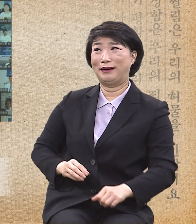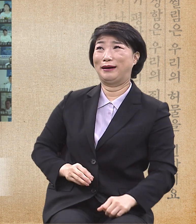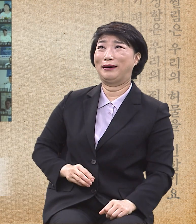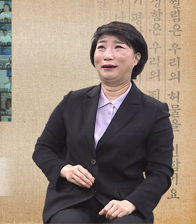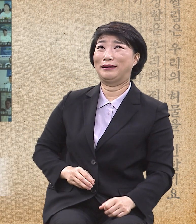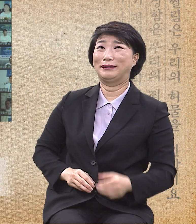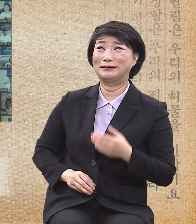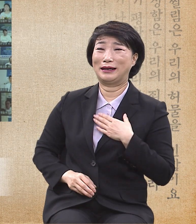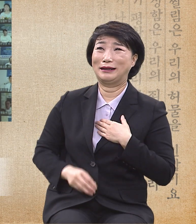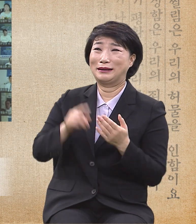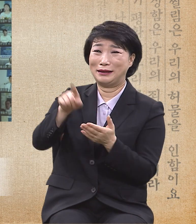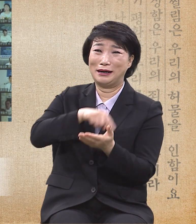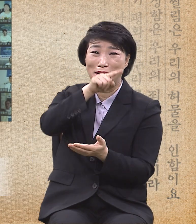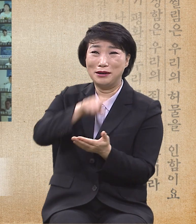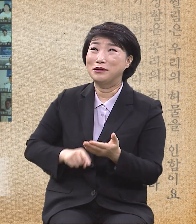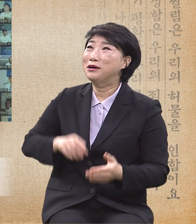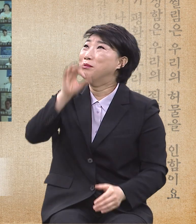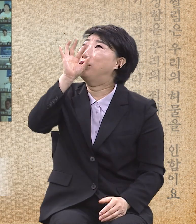갚을 길 없는 은혜예요.